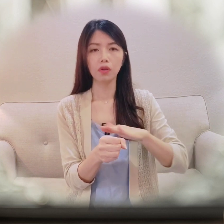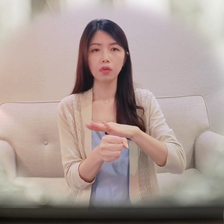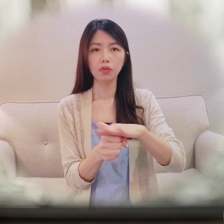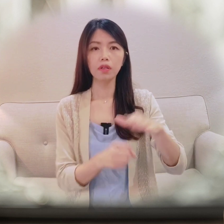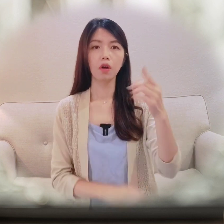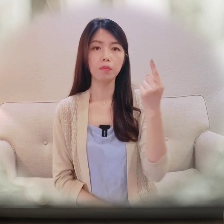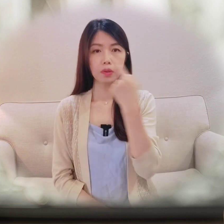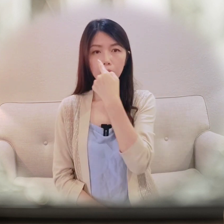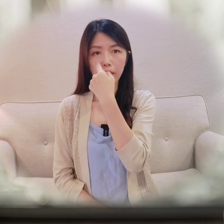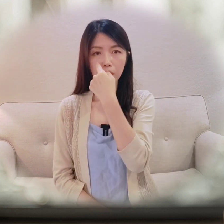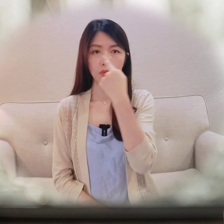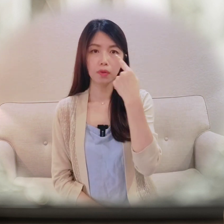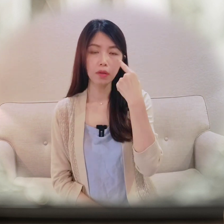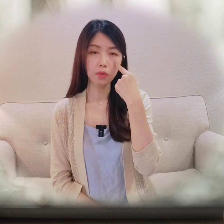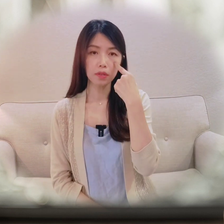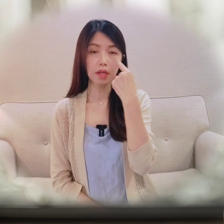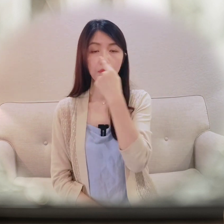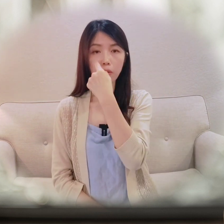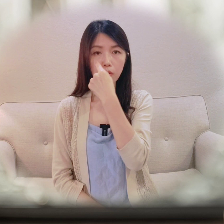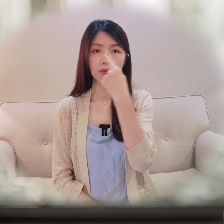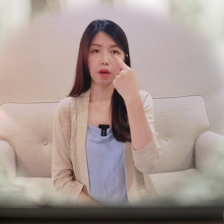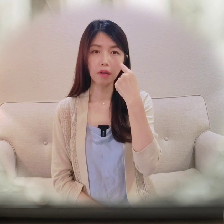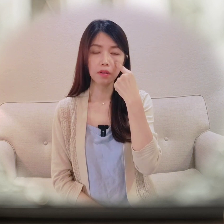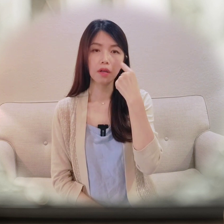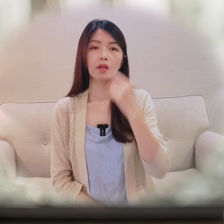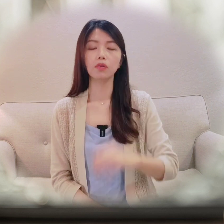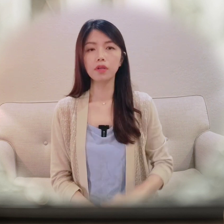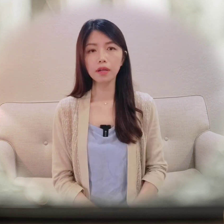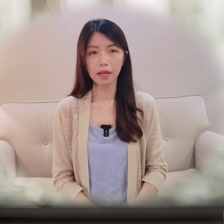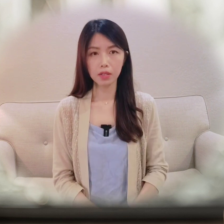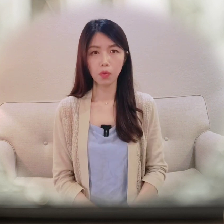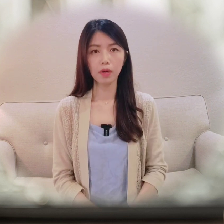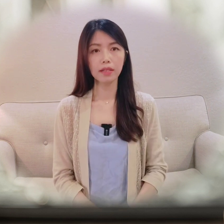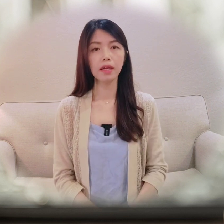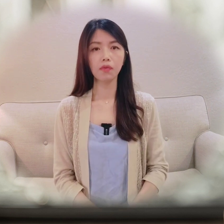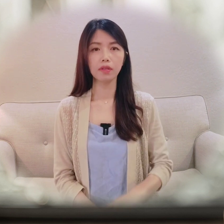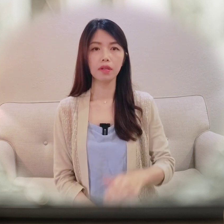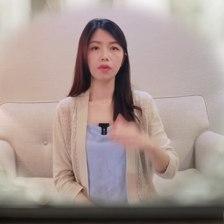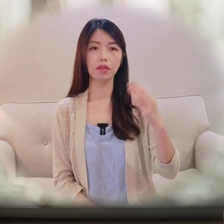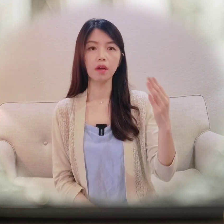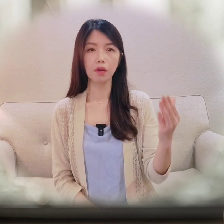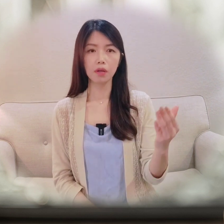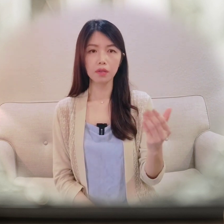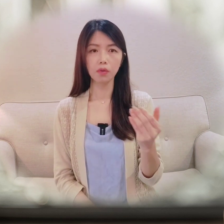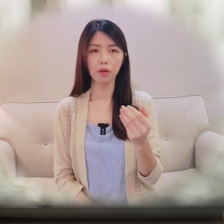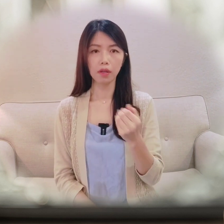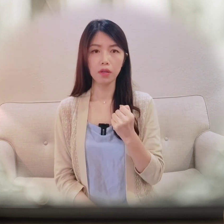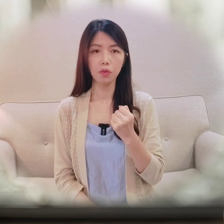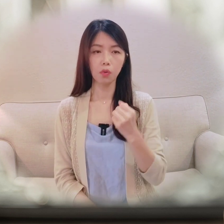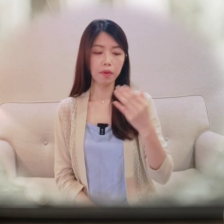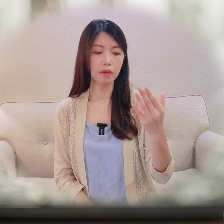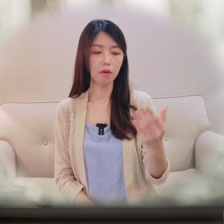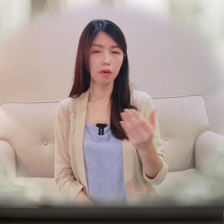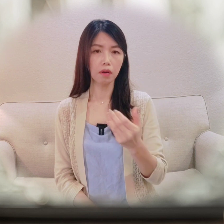눈. 눈은 검지로 양쪽 눈을 한쪽씩 표현해 줬고요. 눈을 가지고. 가지다라고 한 뜻의 수어는요, 손을 이렇게